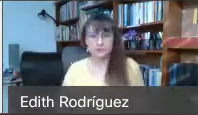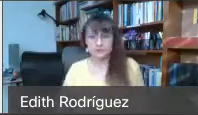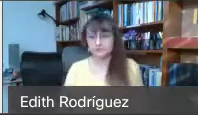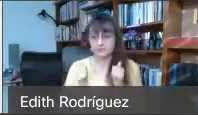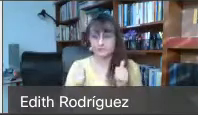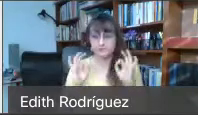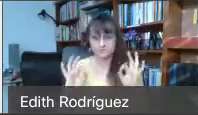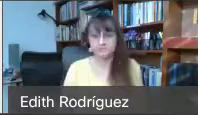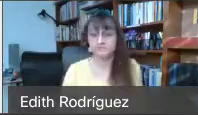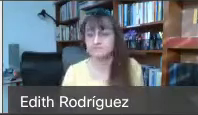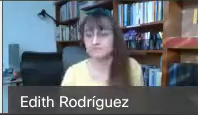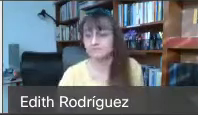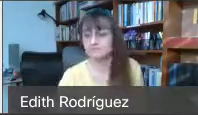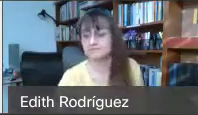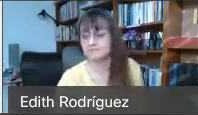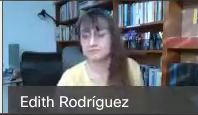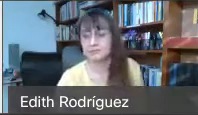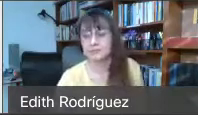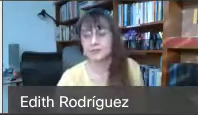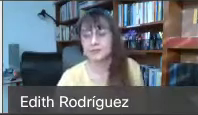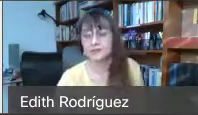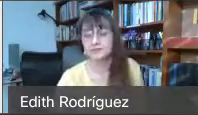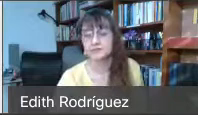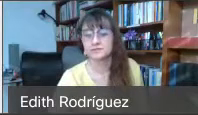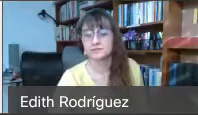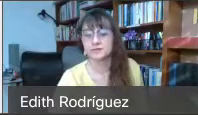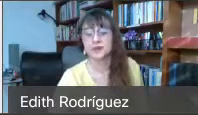contextos que vienen desde la historia.